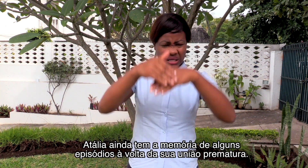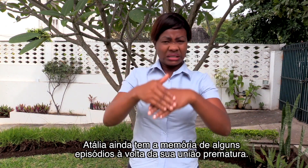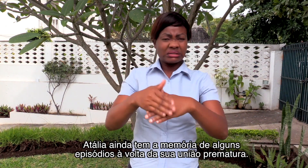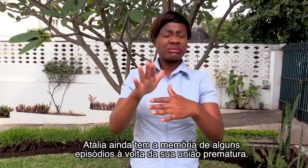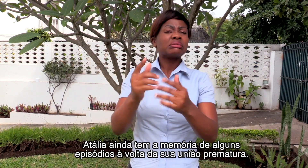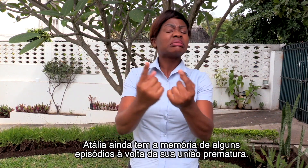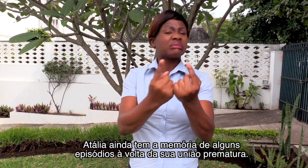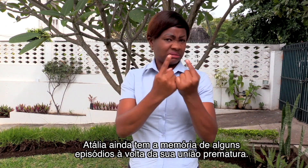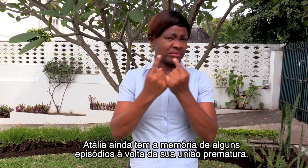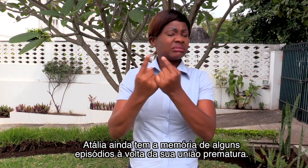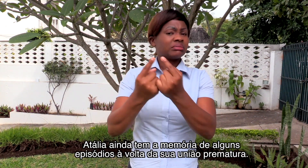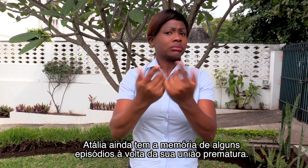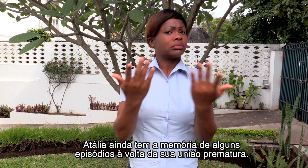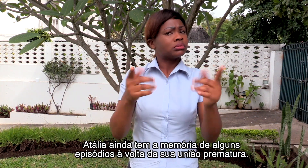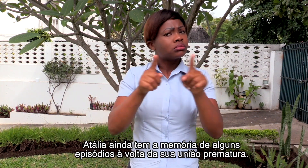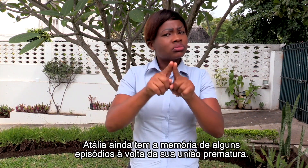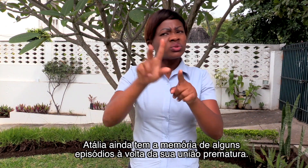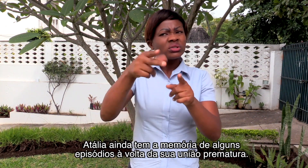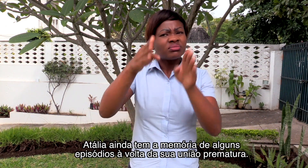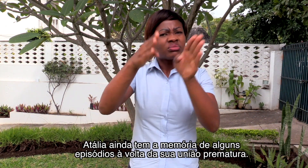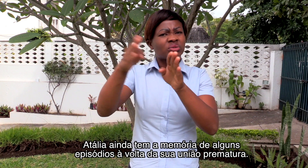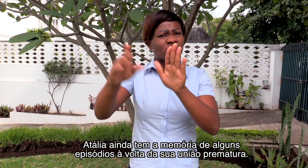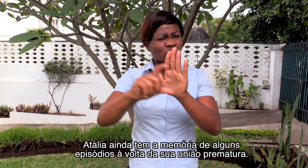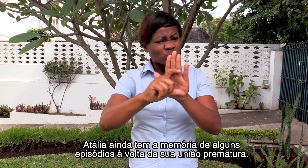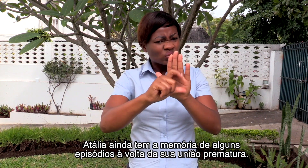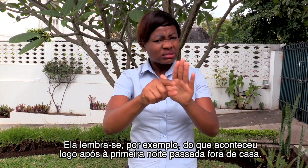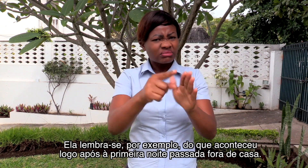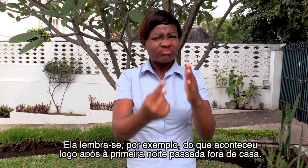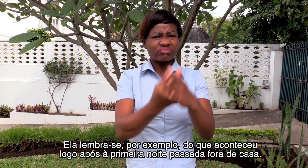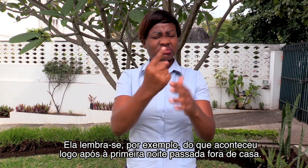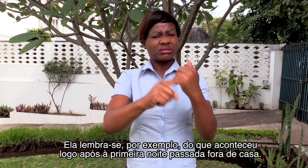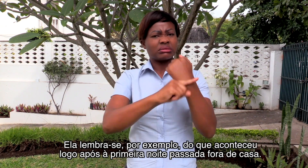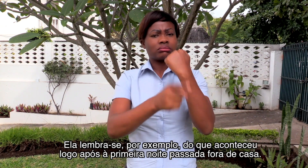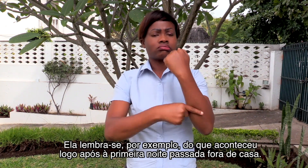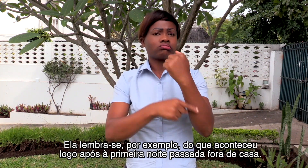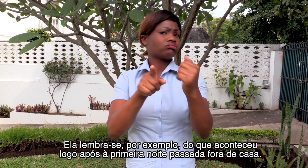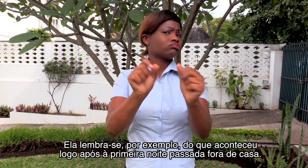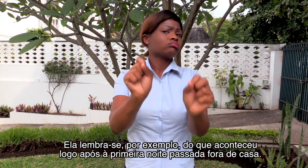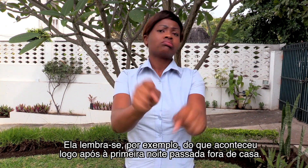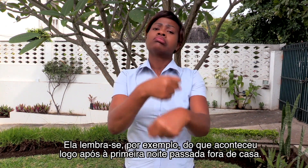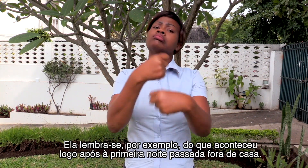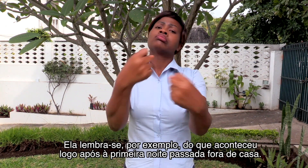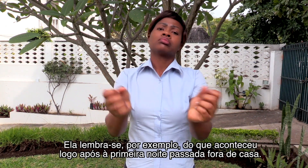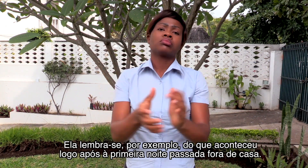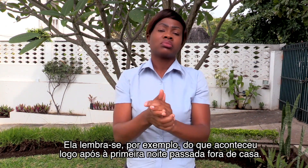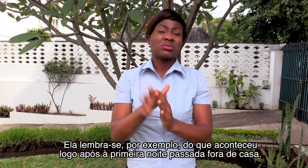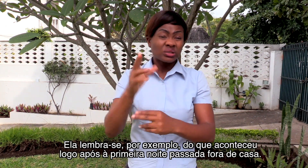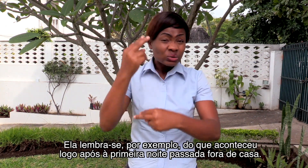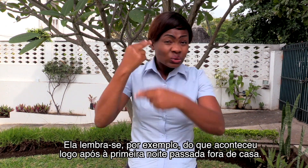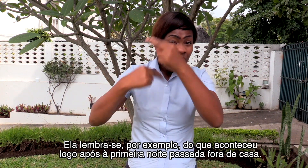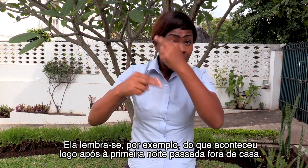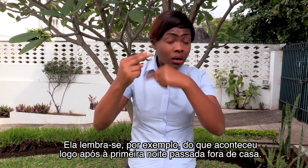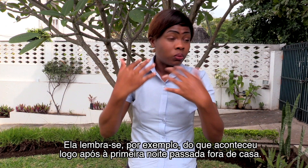tem a memória de alguns episódios à volta da sua união prematura. Ela lembra-se, por exemplo, do